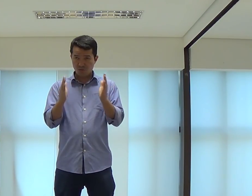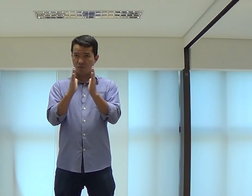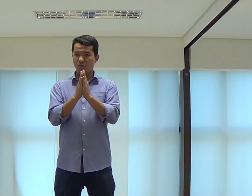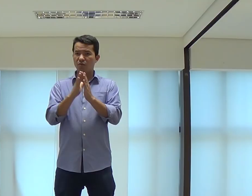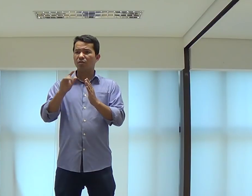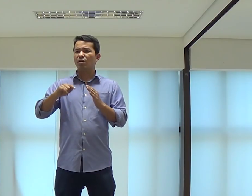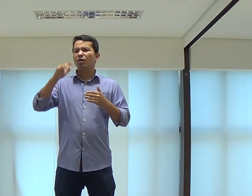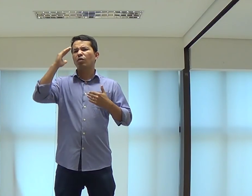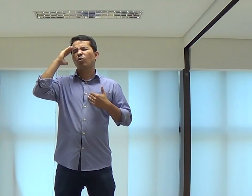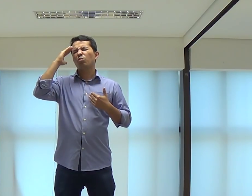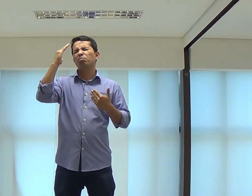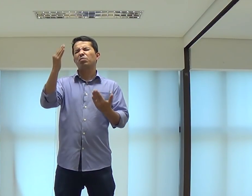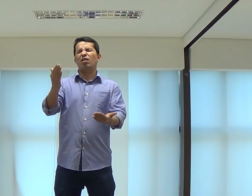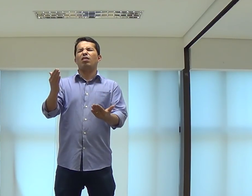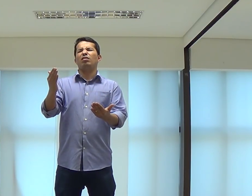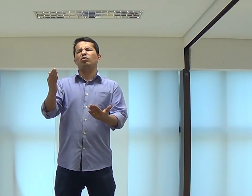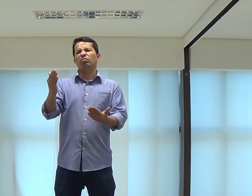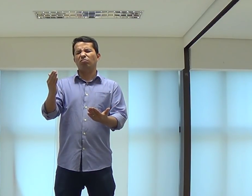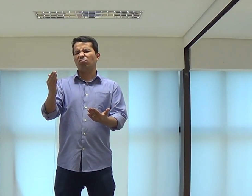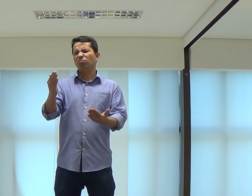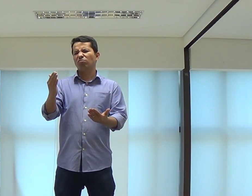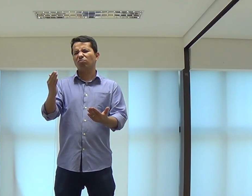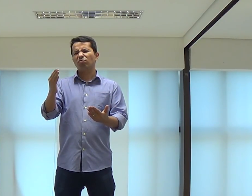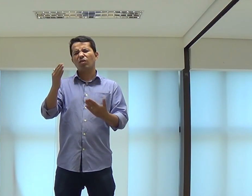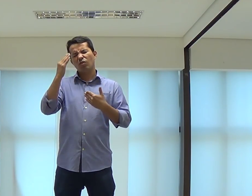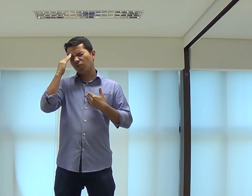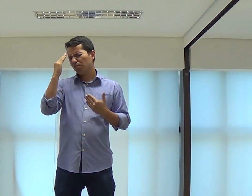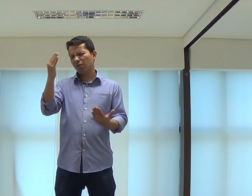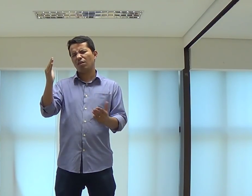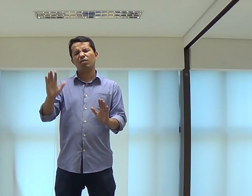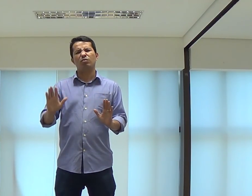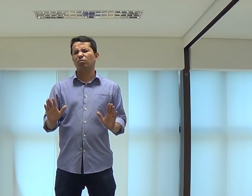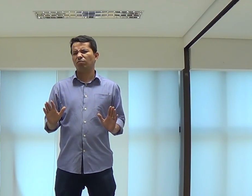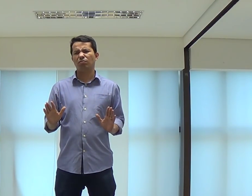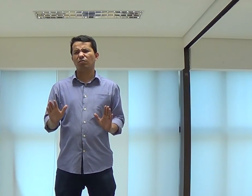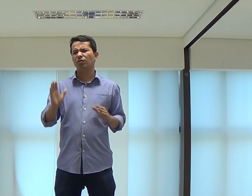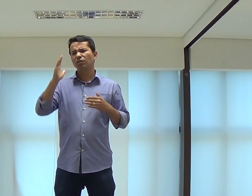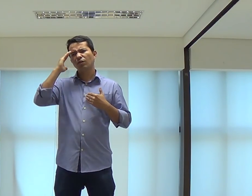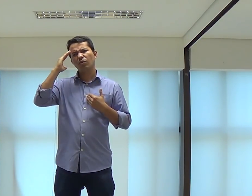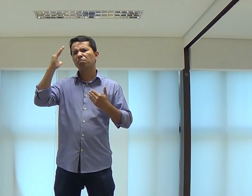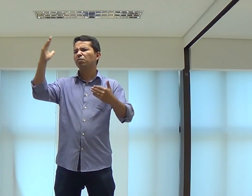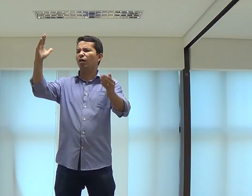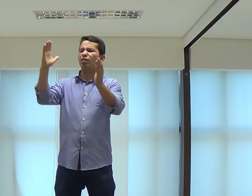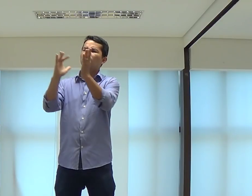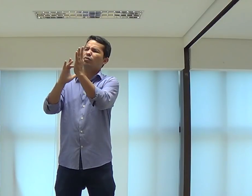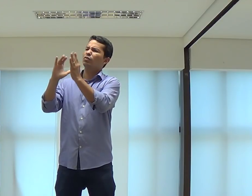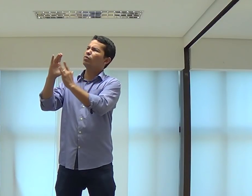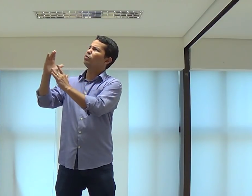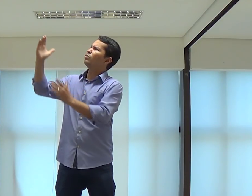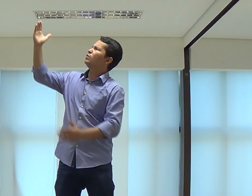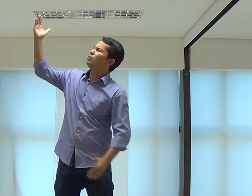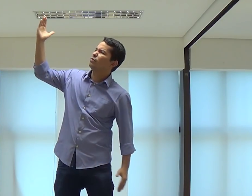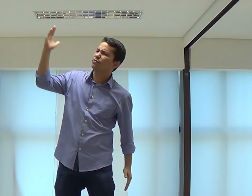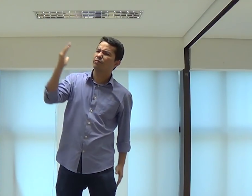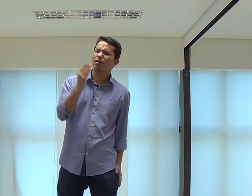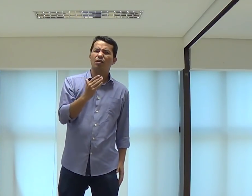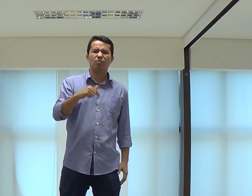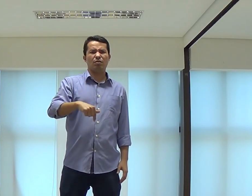Nós hoje, a gente vai orar por quê? Para agradecer a Deus. Por isso, para agradecer a Jesus por ele